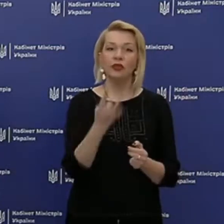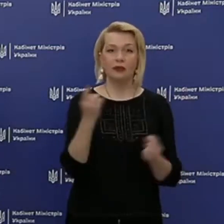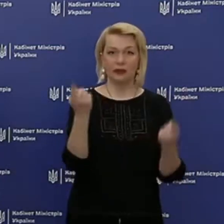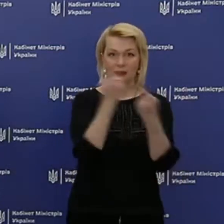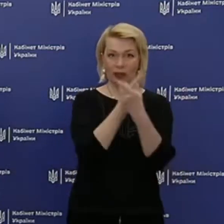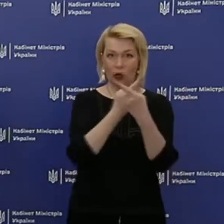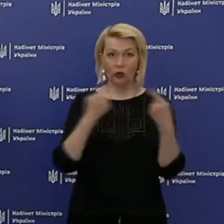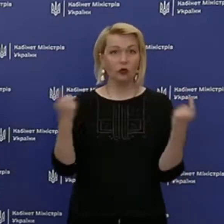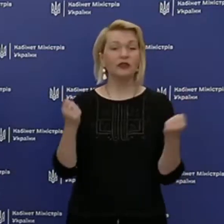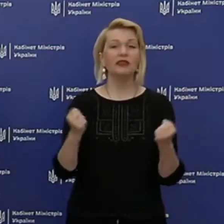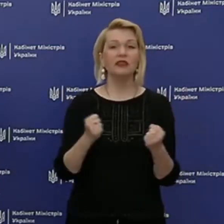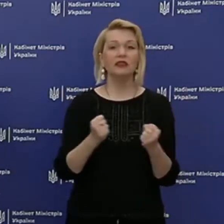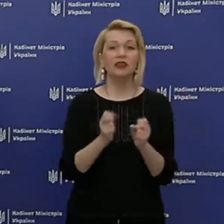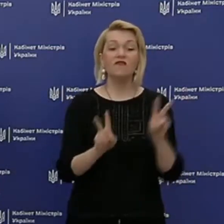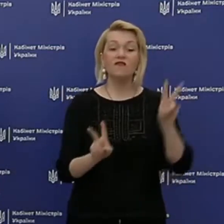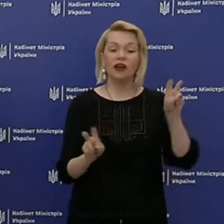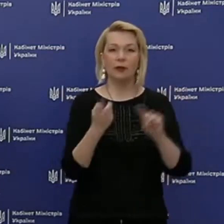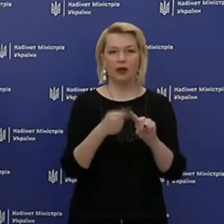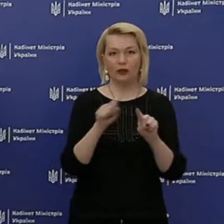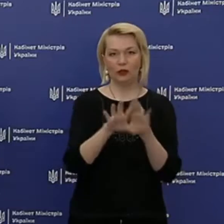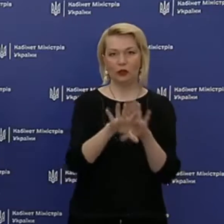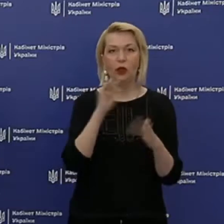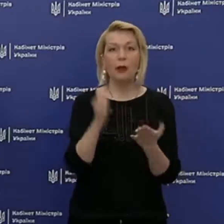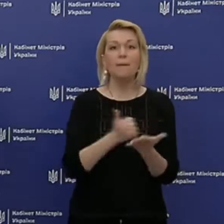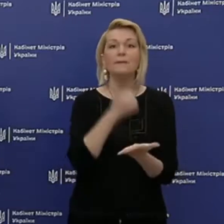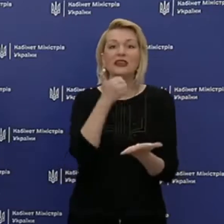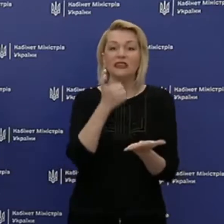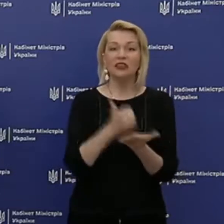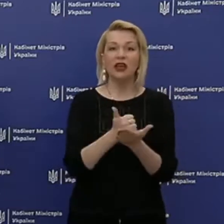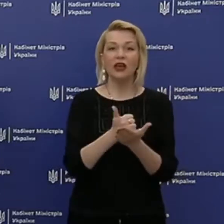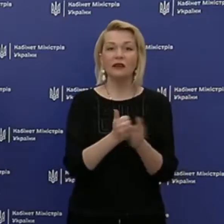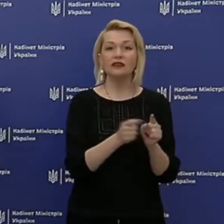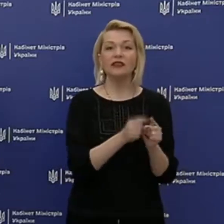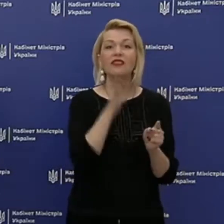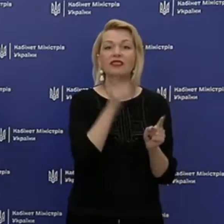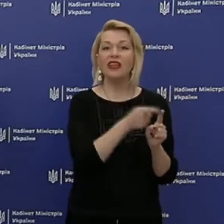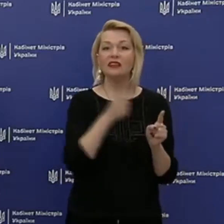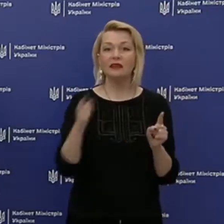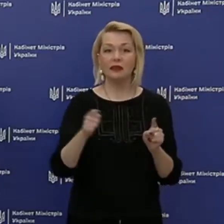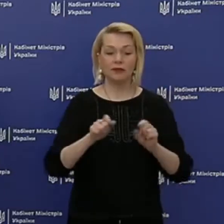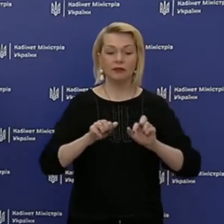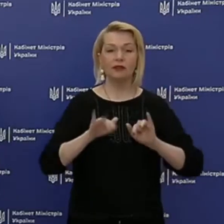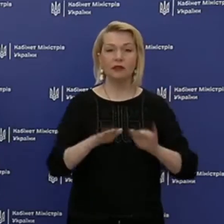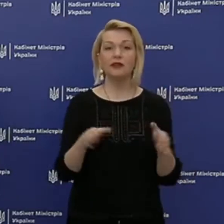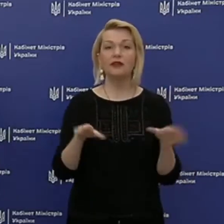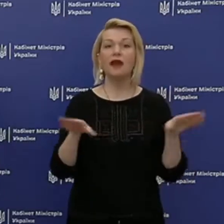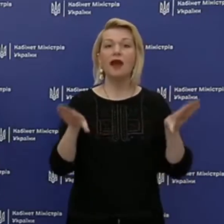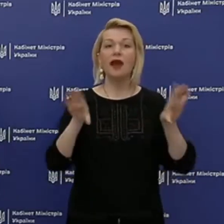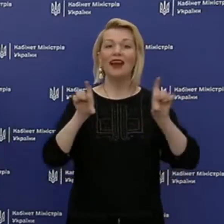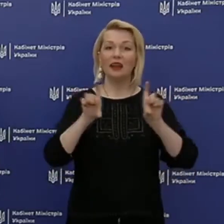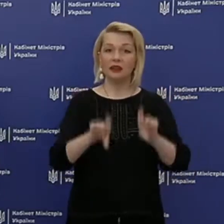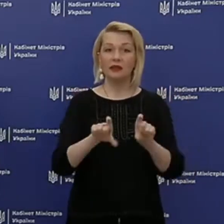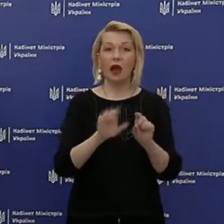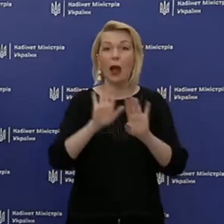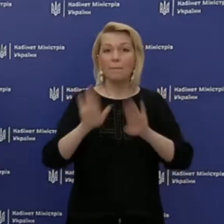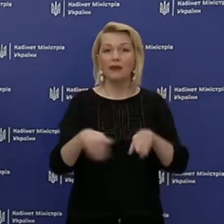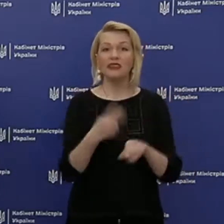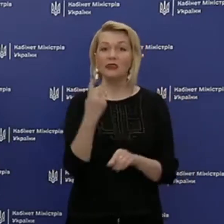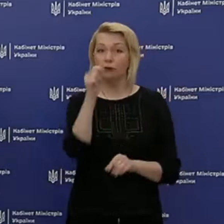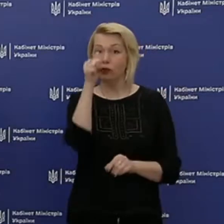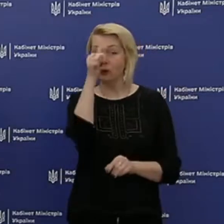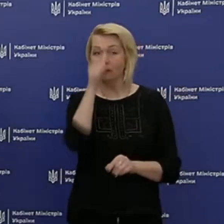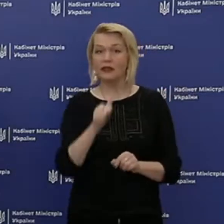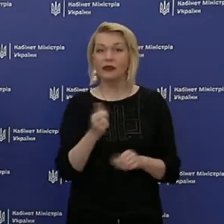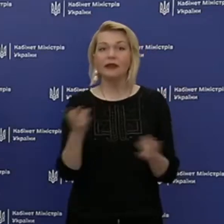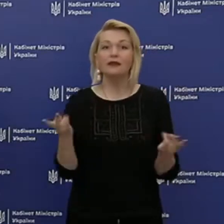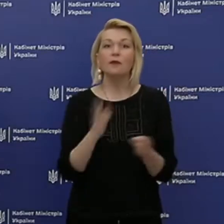в рамках цього добіру людина призначається на термін дії карантину, а після того, протягом 2 місяців, треба